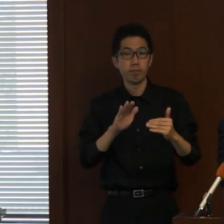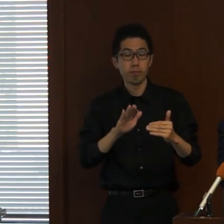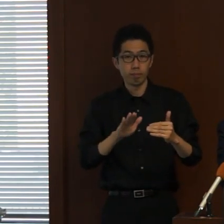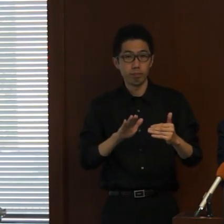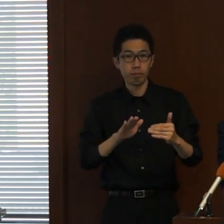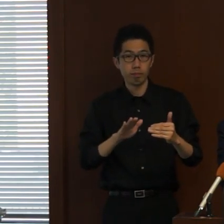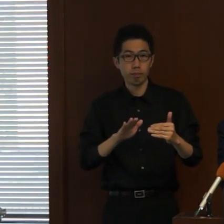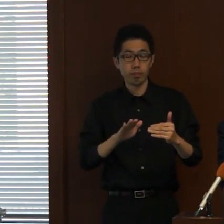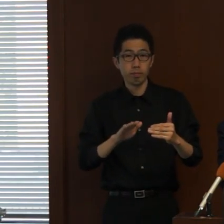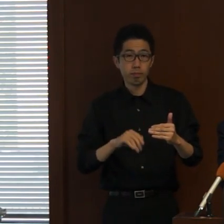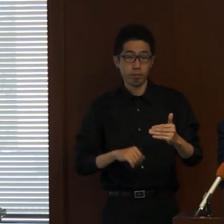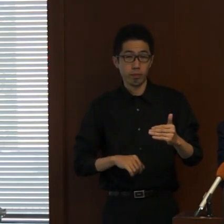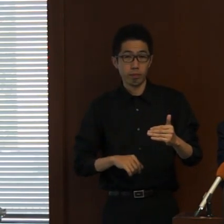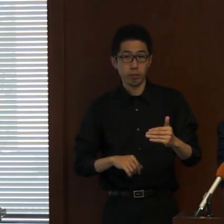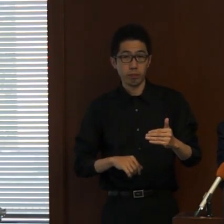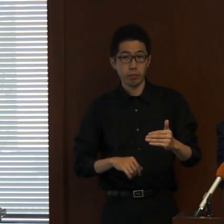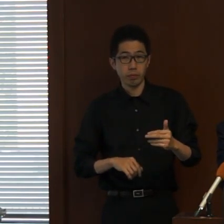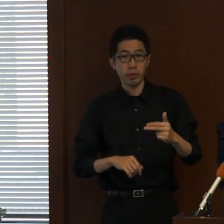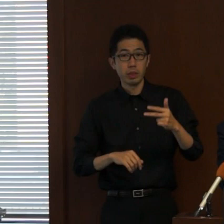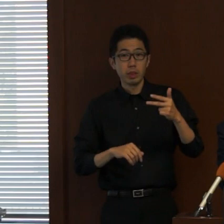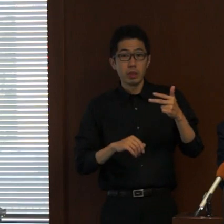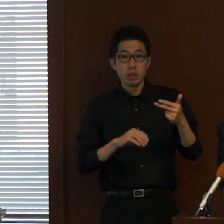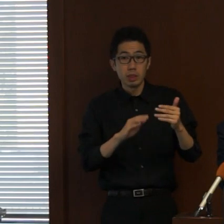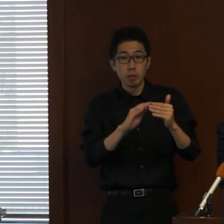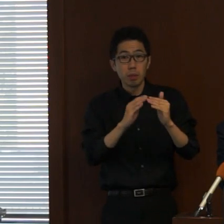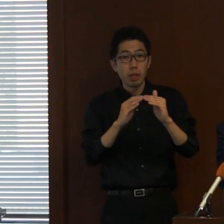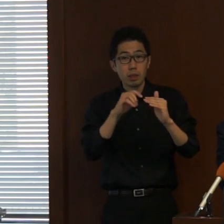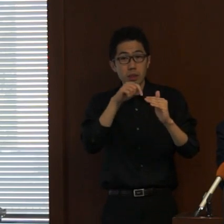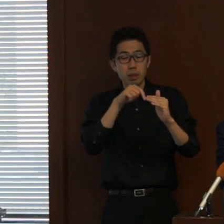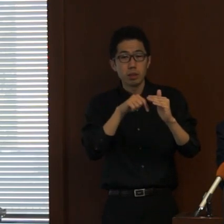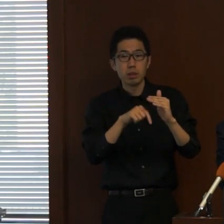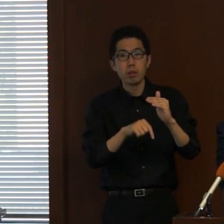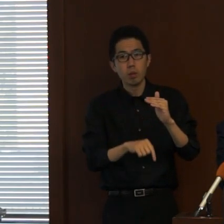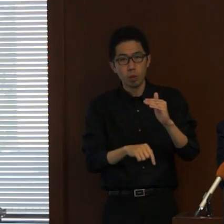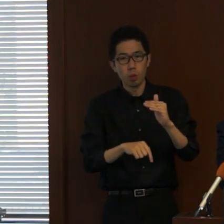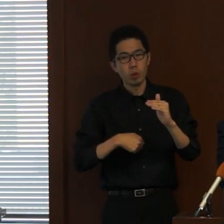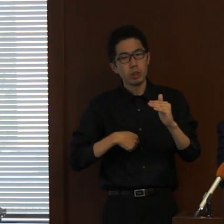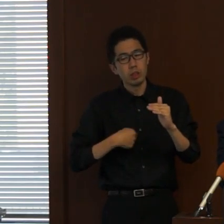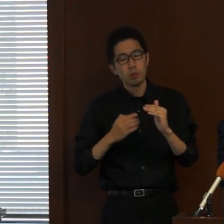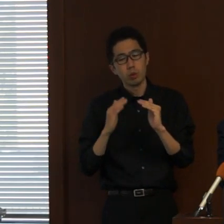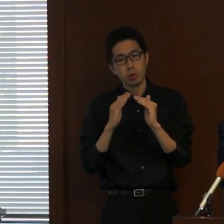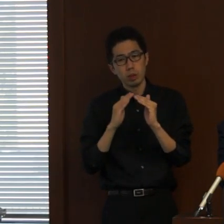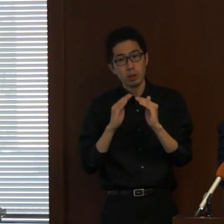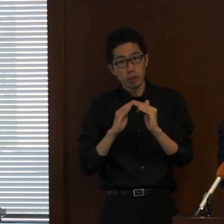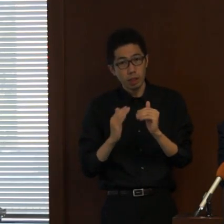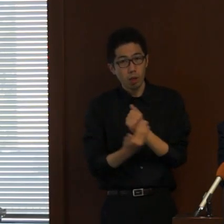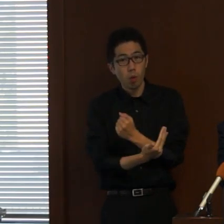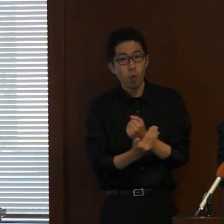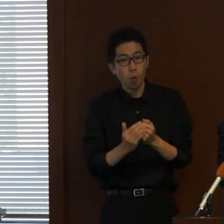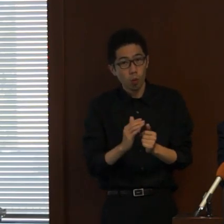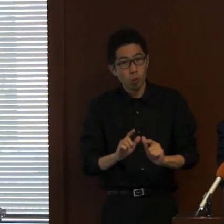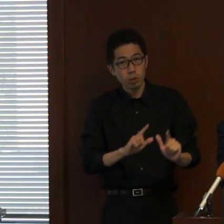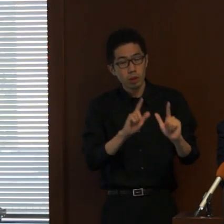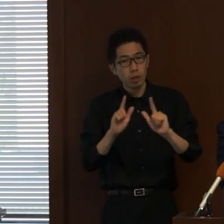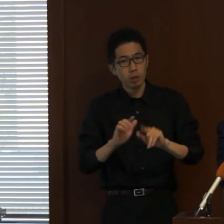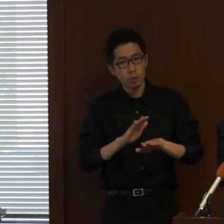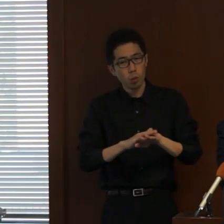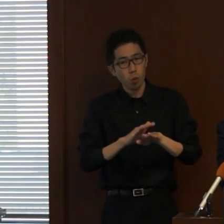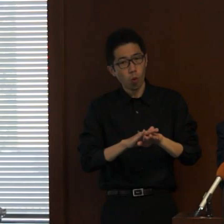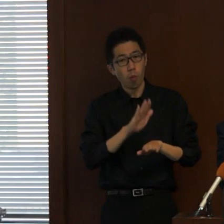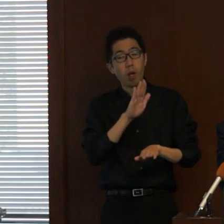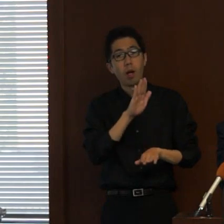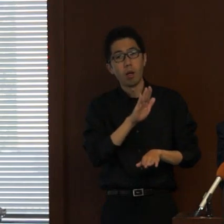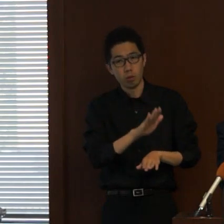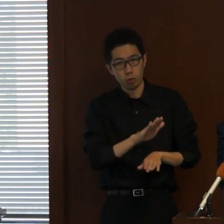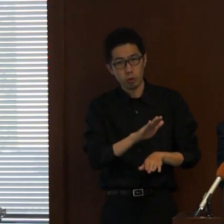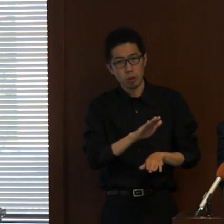なんとか市町でそのご自宅の方でやるってやり方もあるけれども、それがうまくいかない場合もあるから、